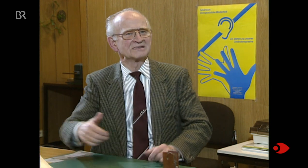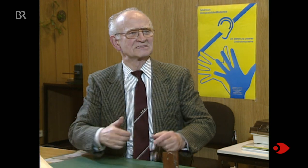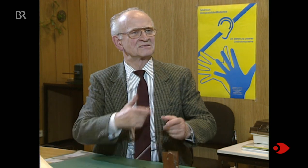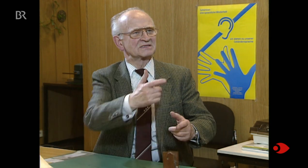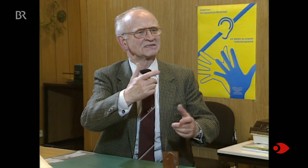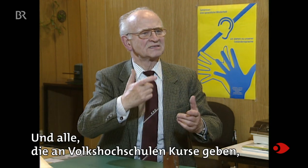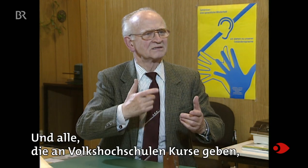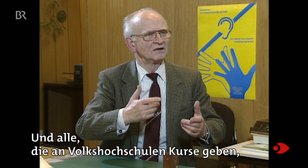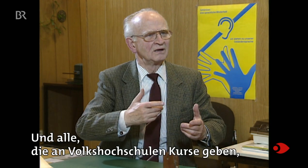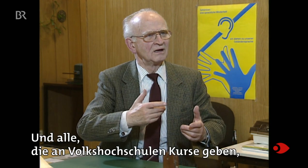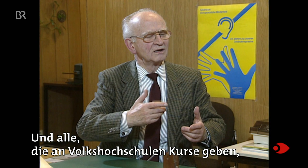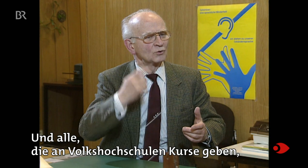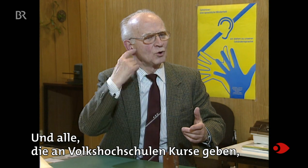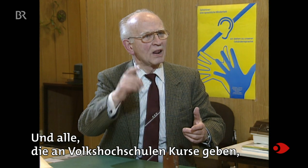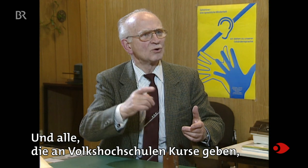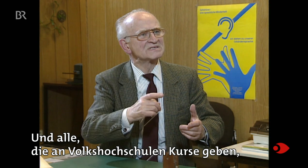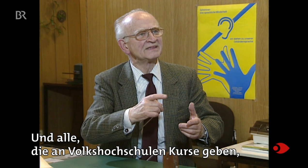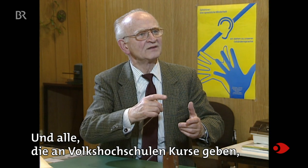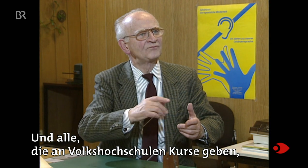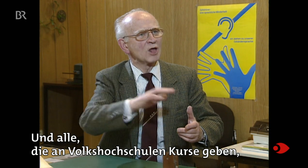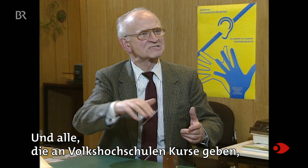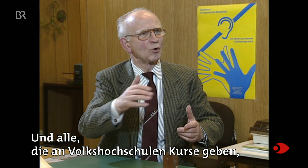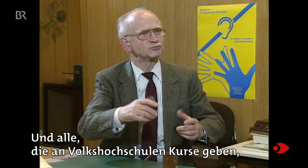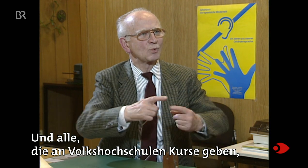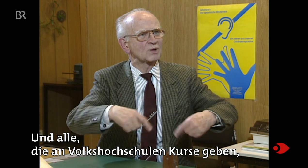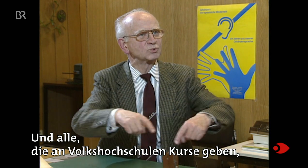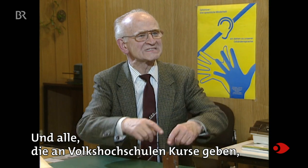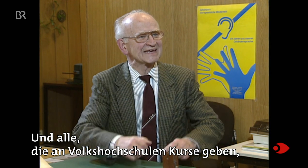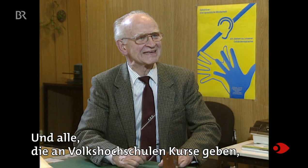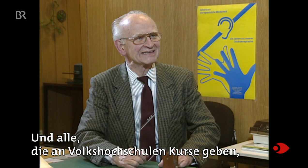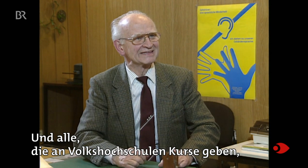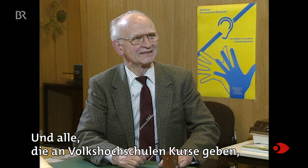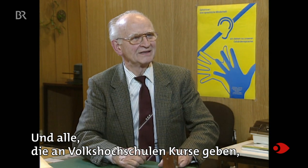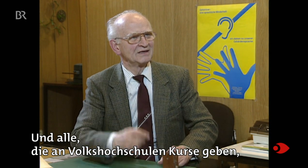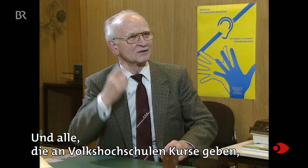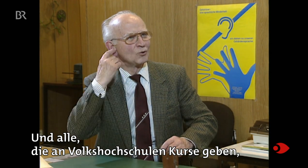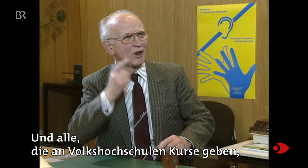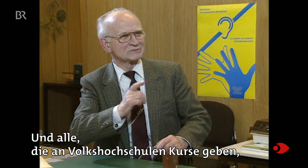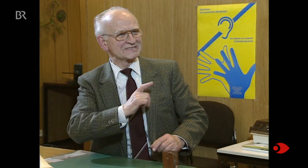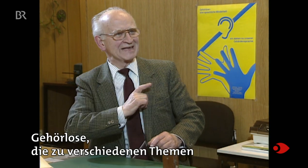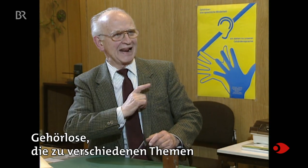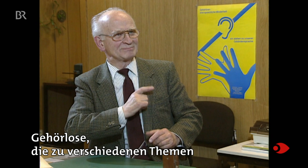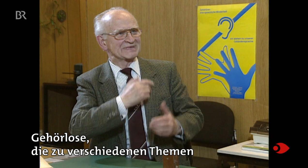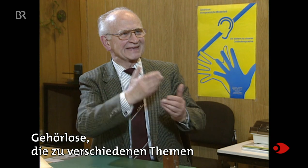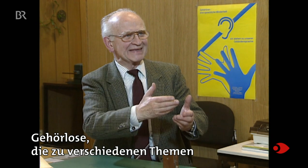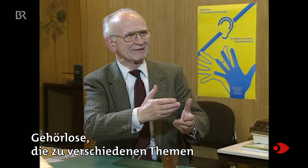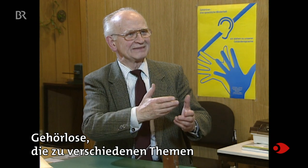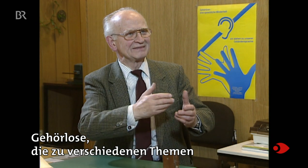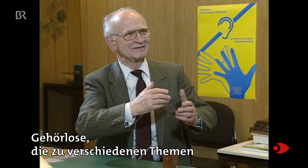Und alle, die an Volkshochschulen Kurse geben, Gehörlose, die zu